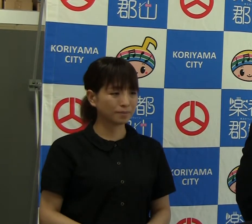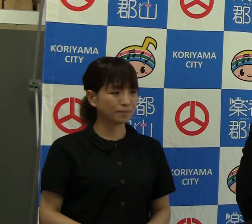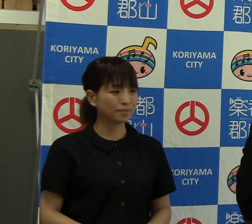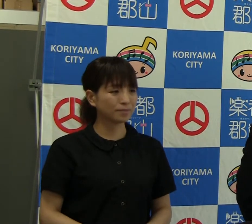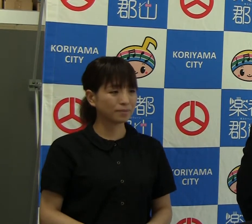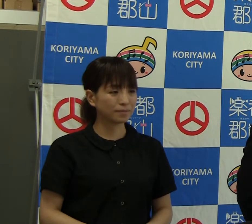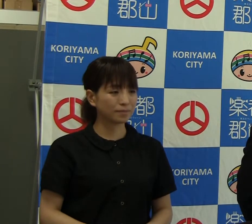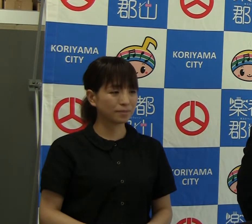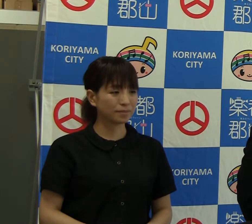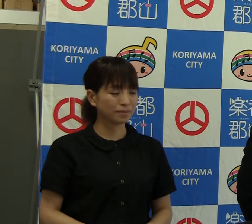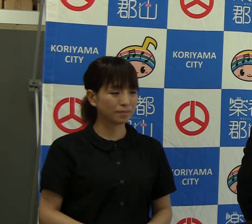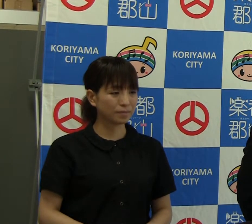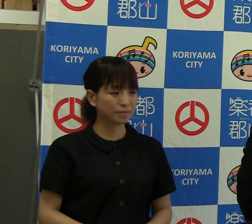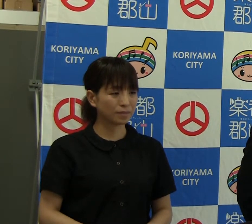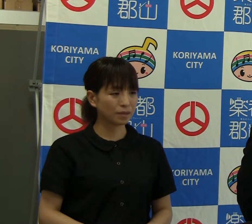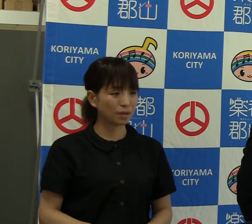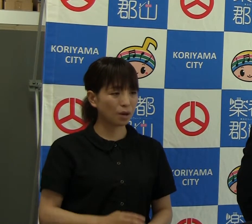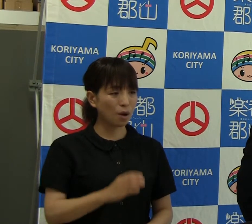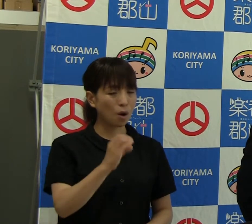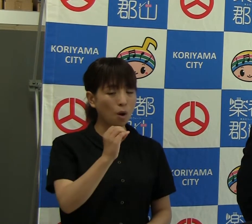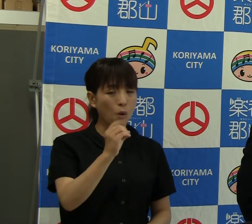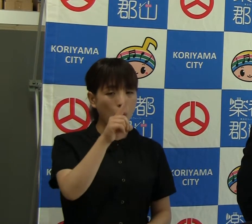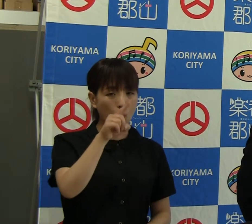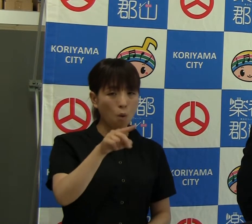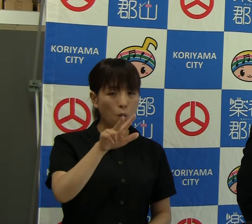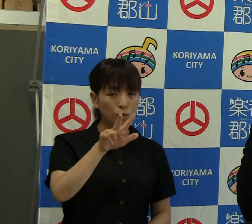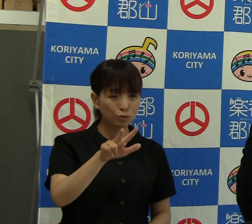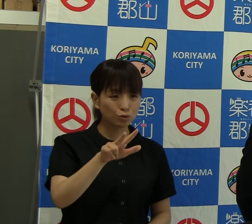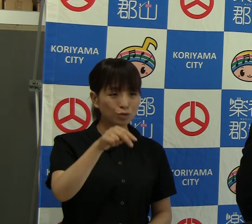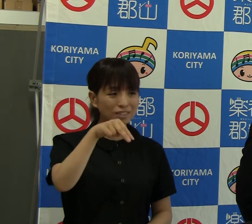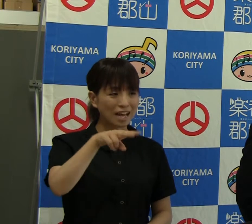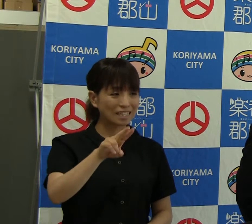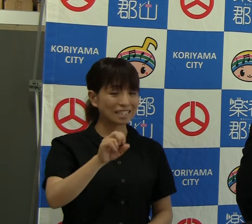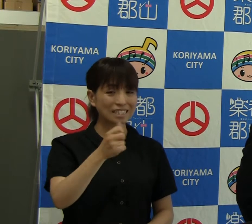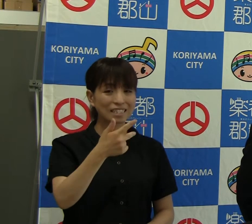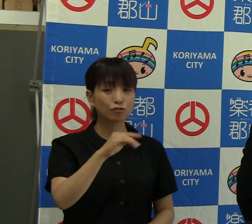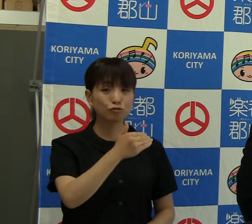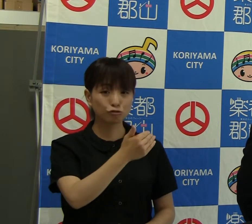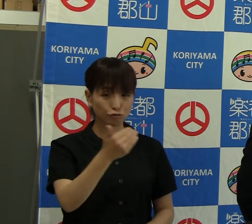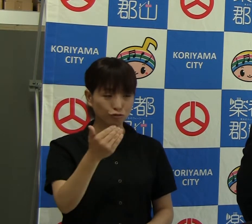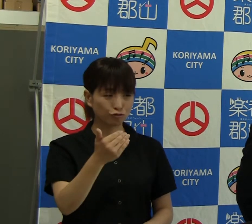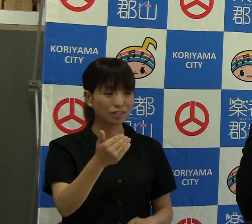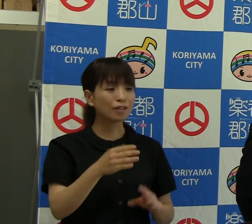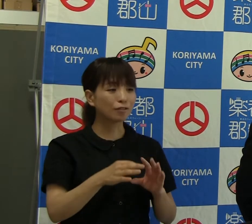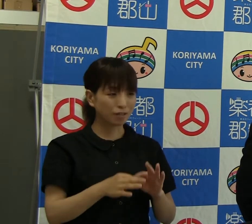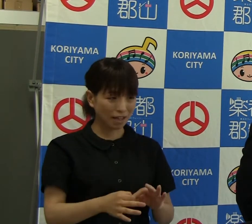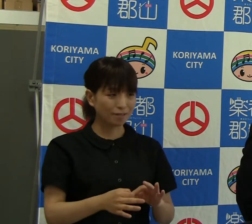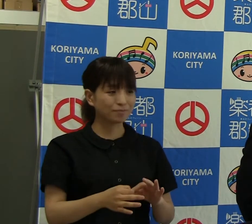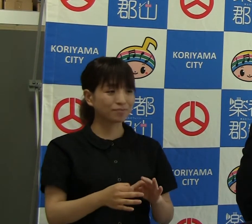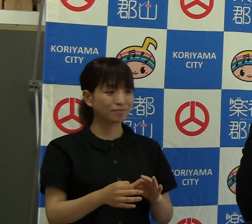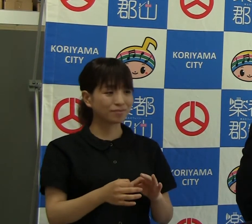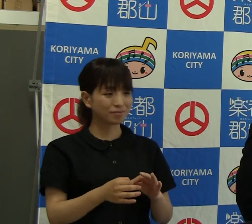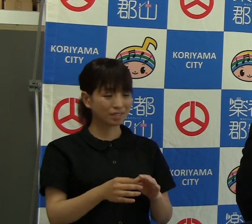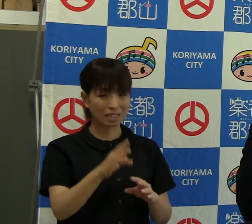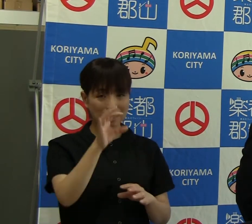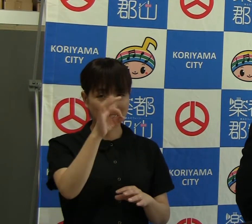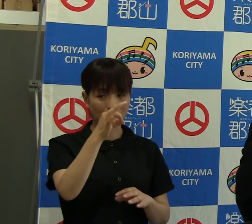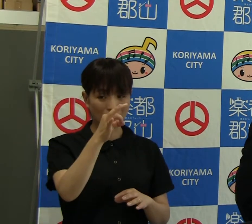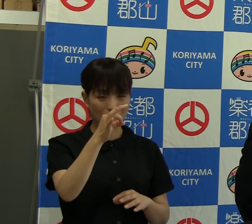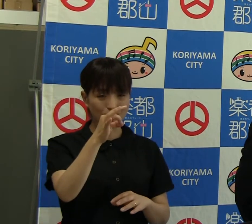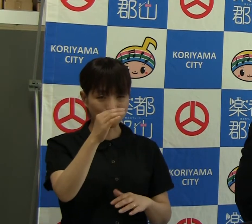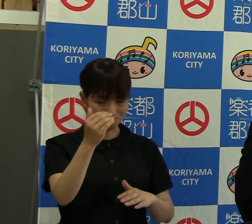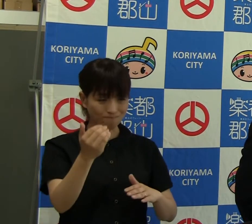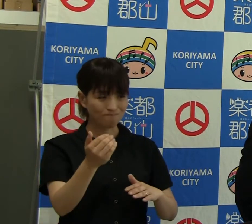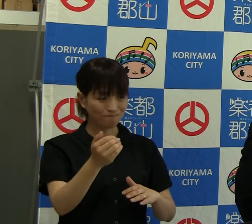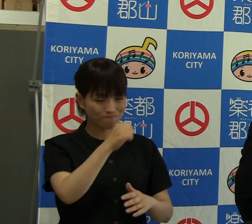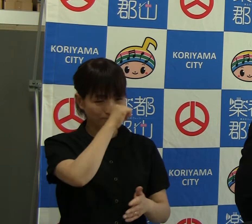あともう一つ、オールオアナッシングなんで、あの金額達成すれば、まあ、その金額であのいろいろ